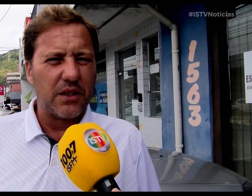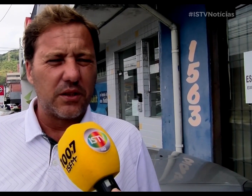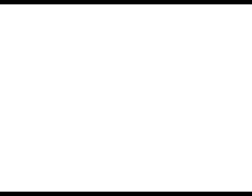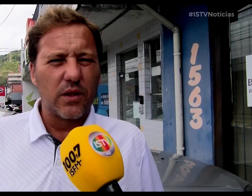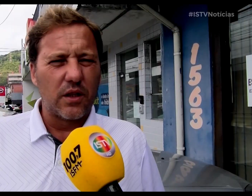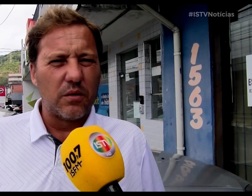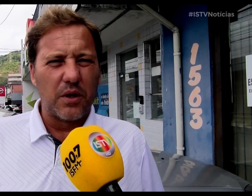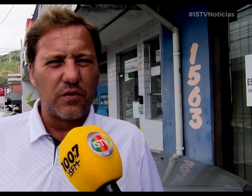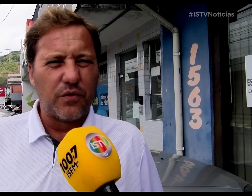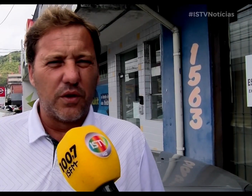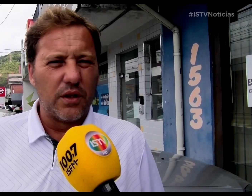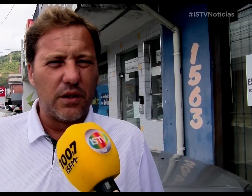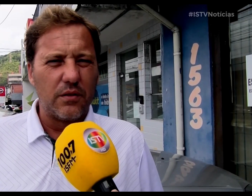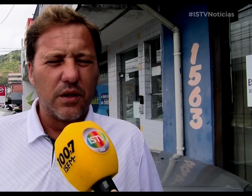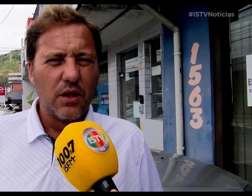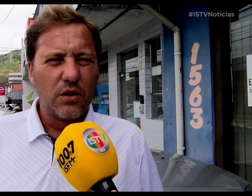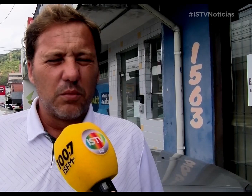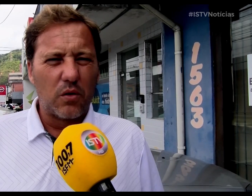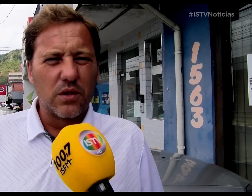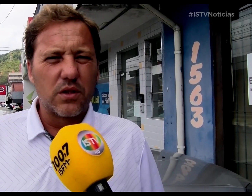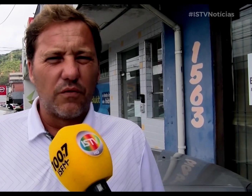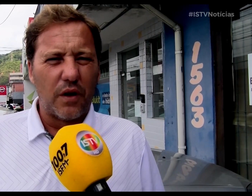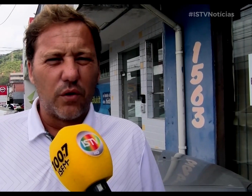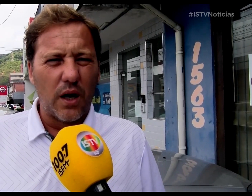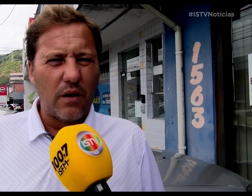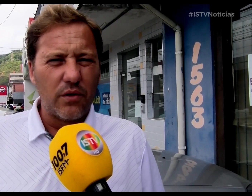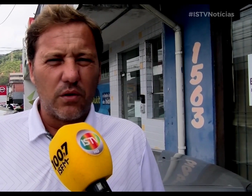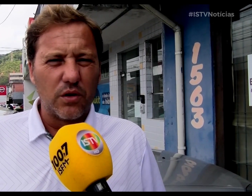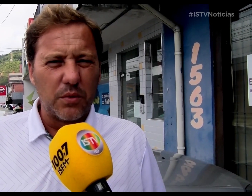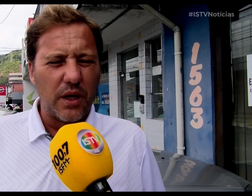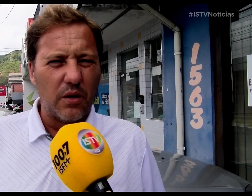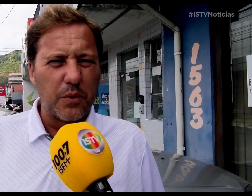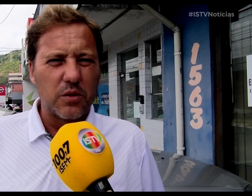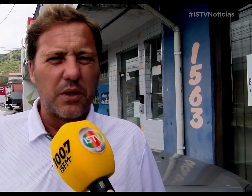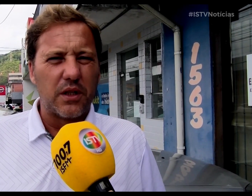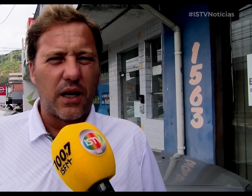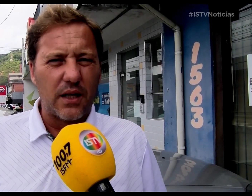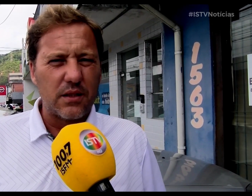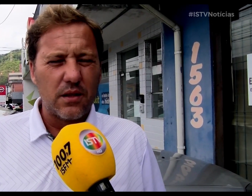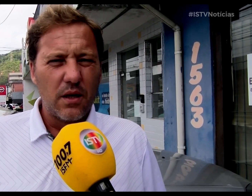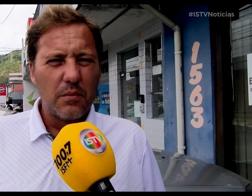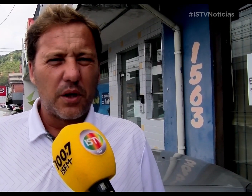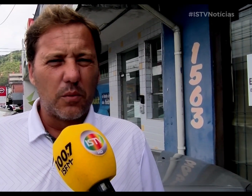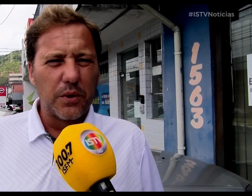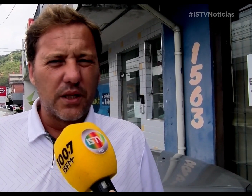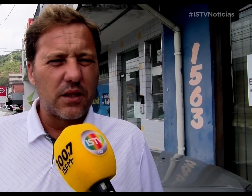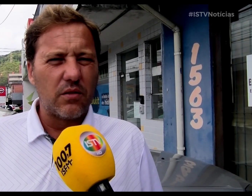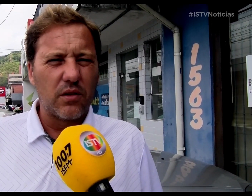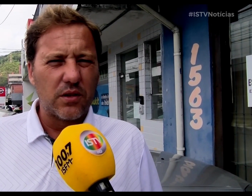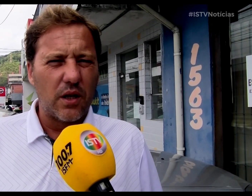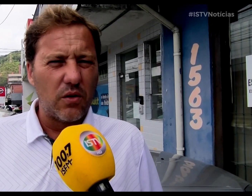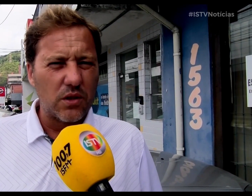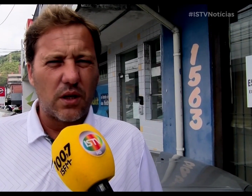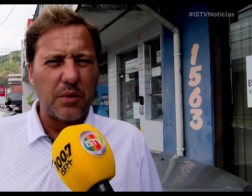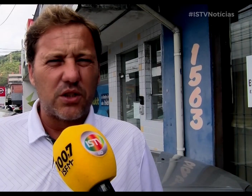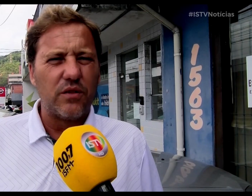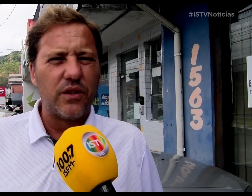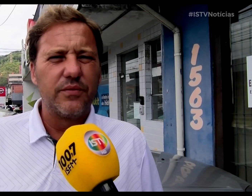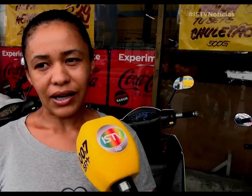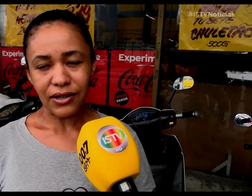O atendimento foi de uma condição favorável, onde me deram possibilidades para que eu pudesse renegociar minha dívida. Cartão